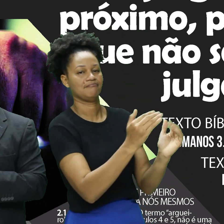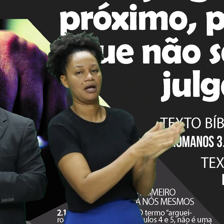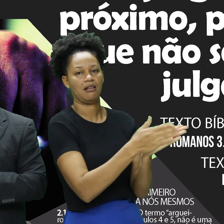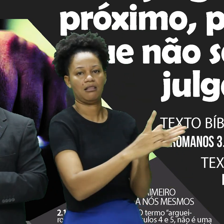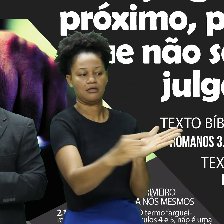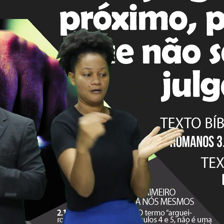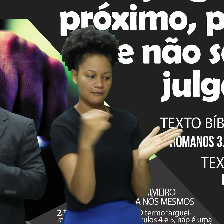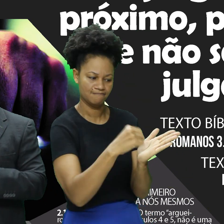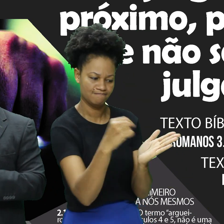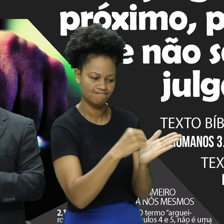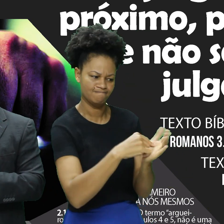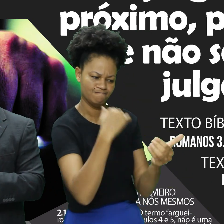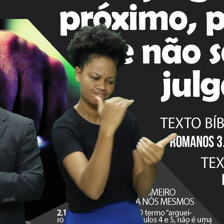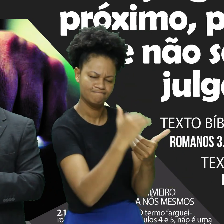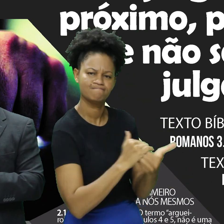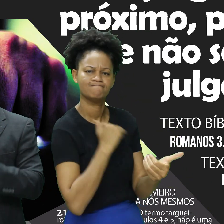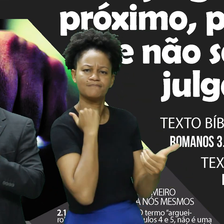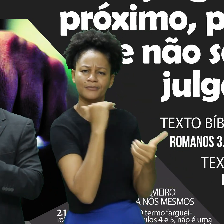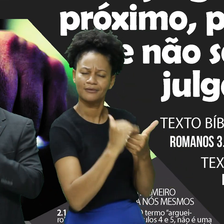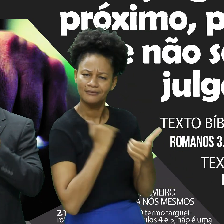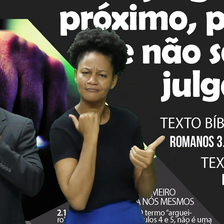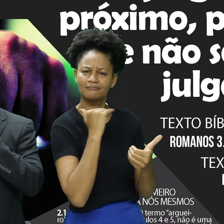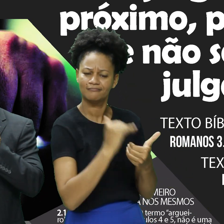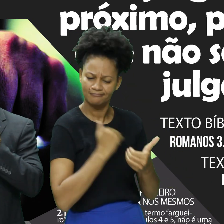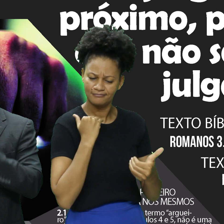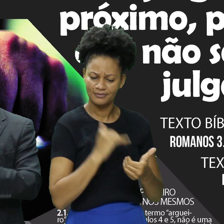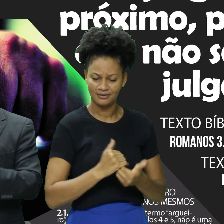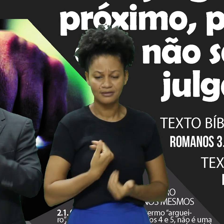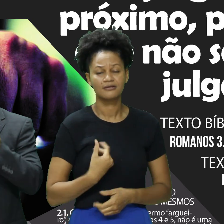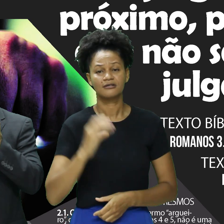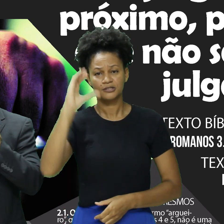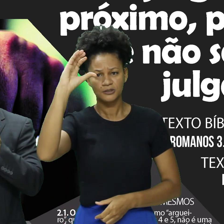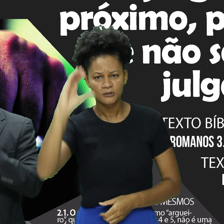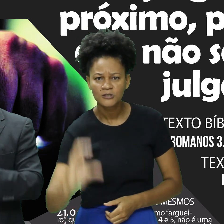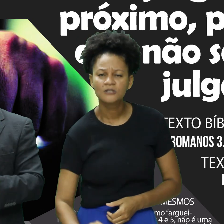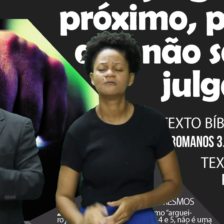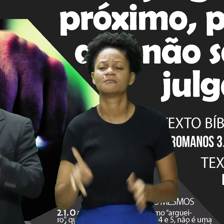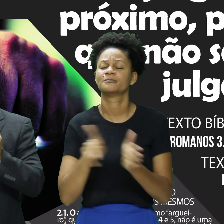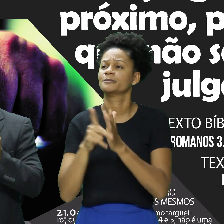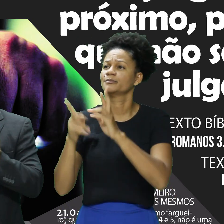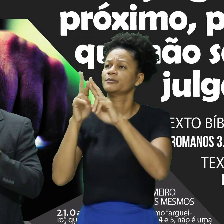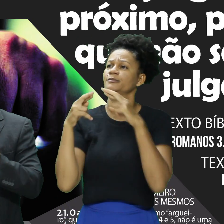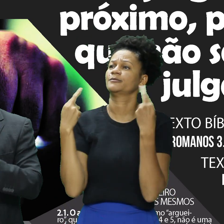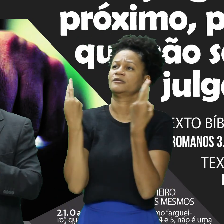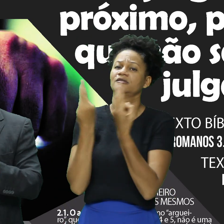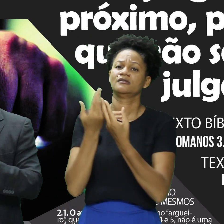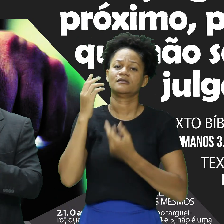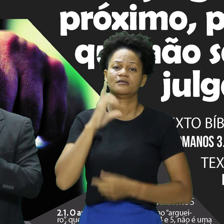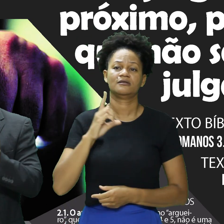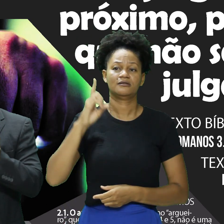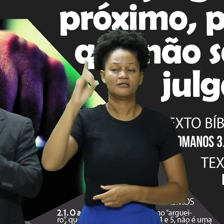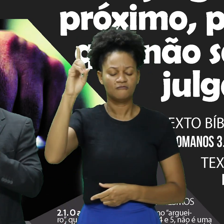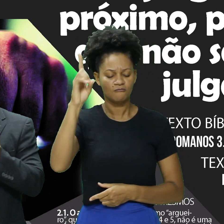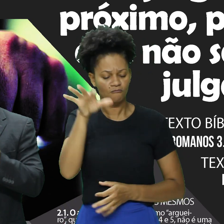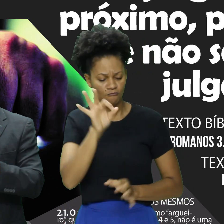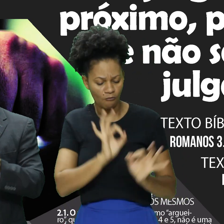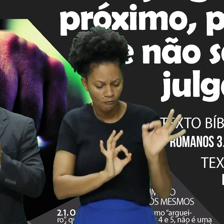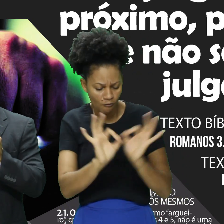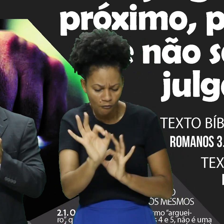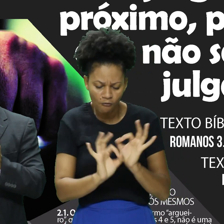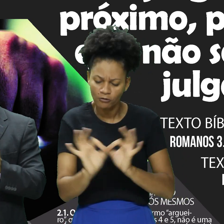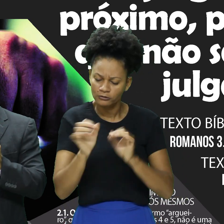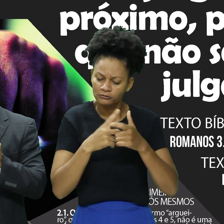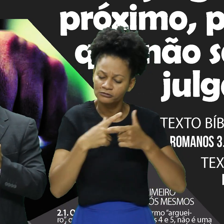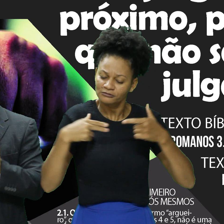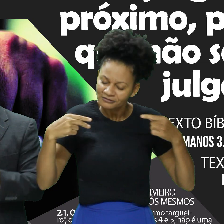que ela nos orienta a ser cidadãos do reino de Deus, fazendo a